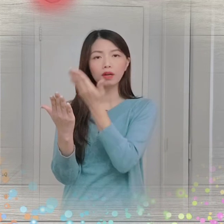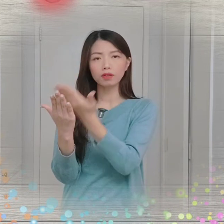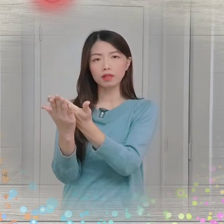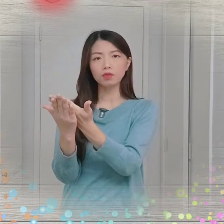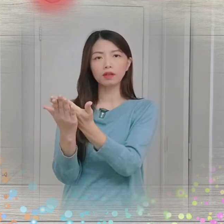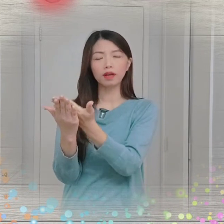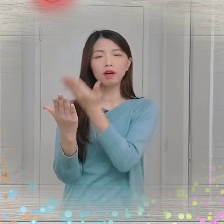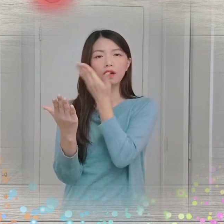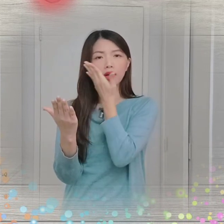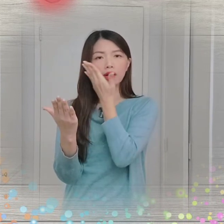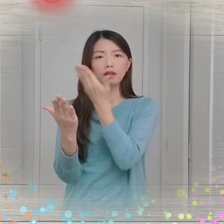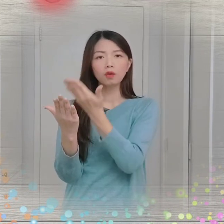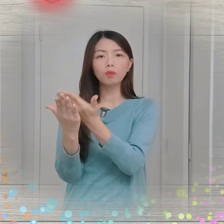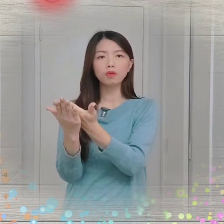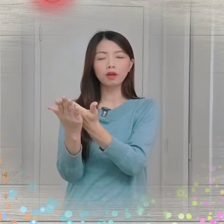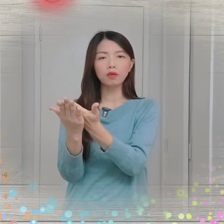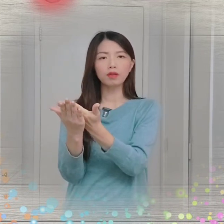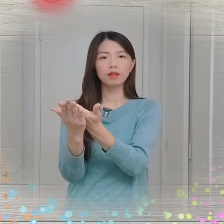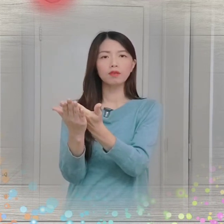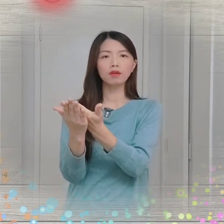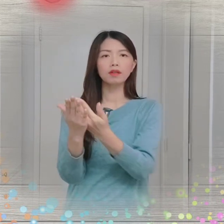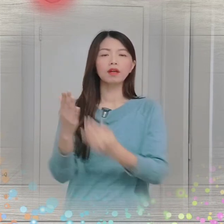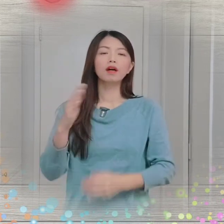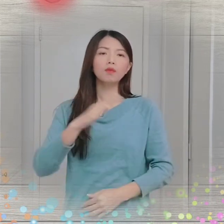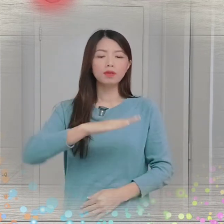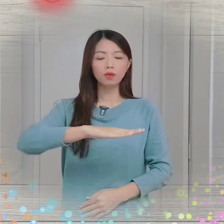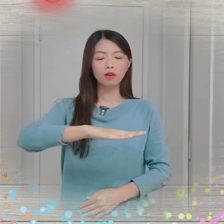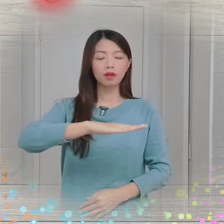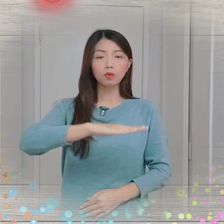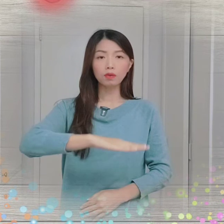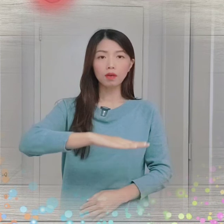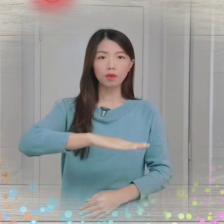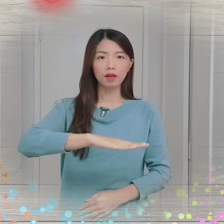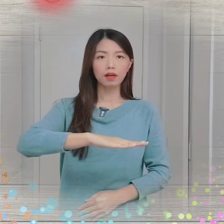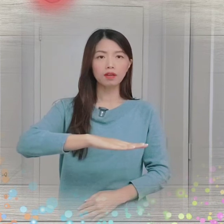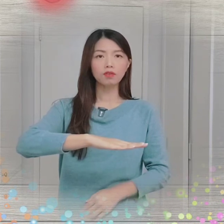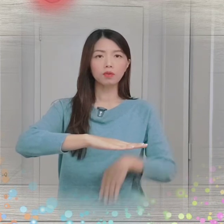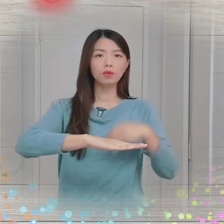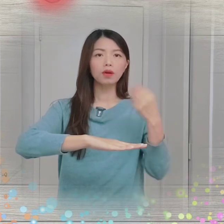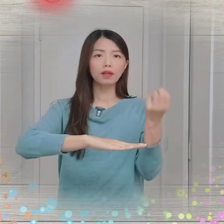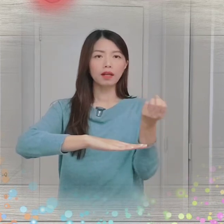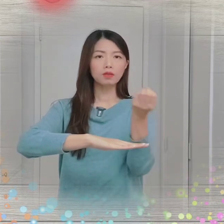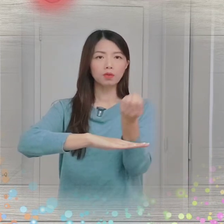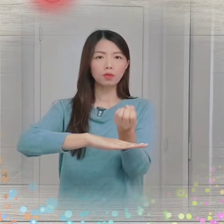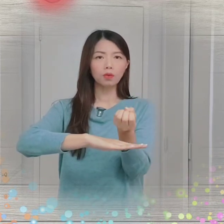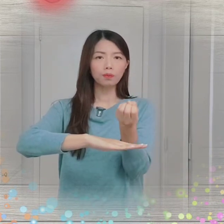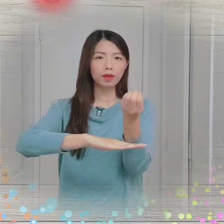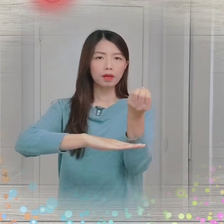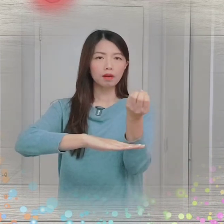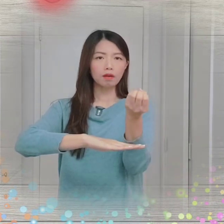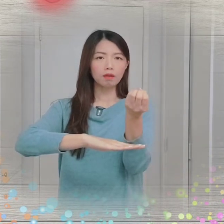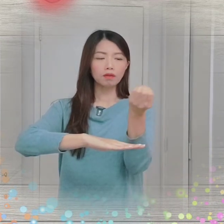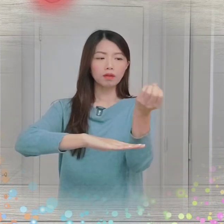귀하다 라고 한 뜻의 수어가 돼요. 그리고 보석이라고 한 뜻의 수어는 왼손은 이렇게 손등이 위를 향하게 해주시고 다른 손으로